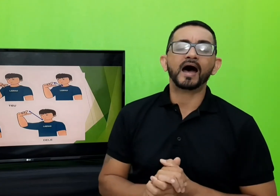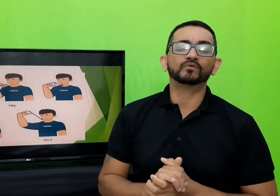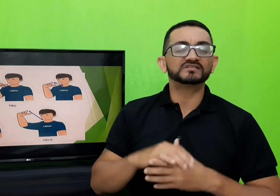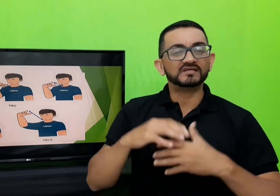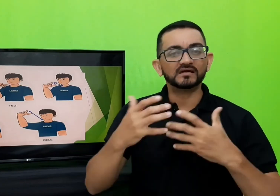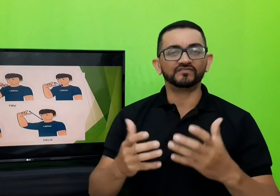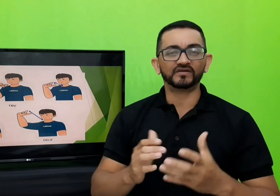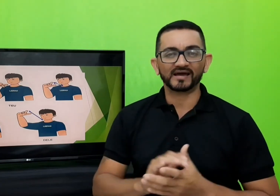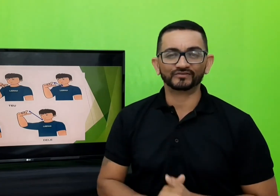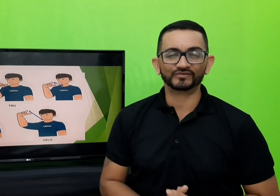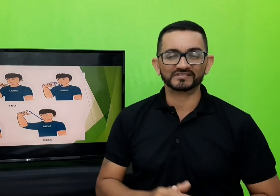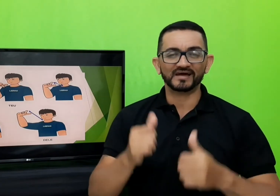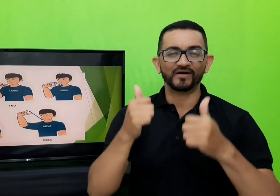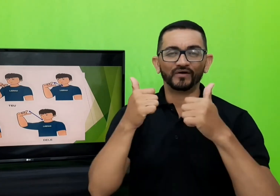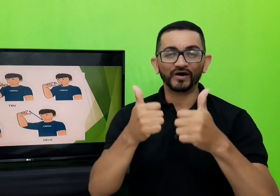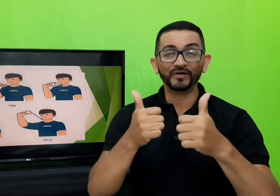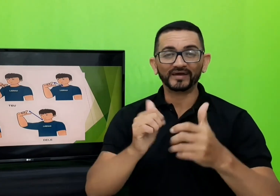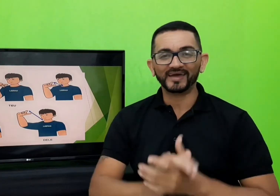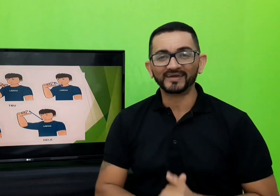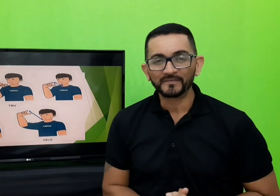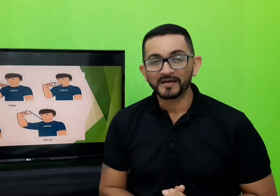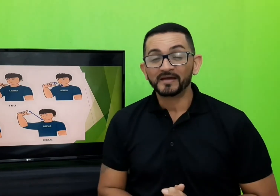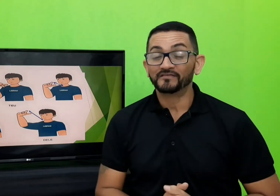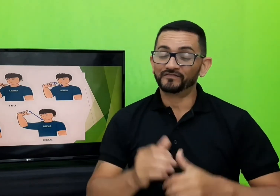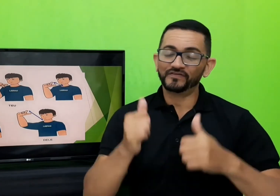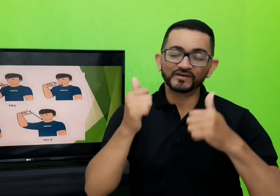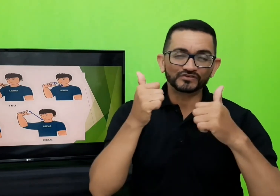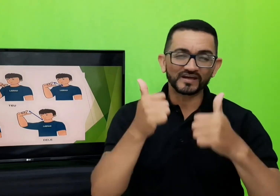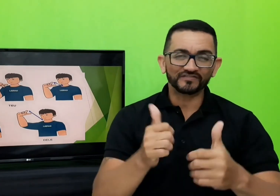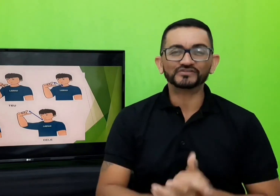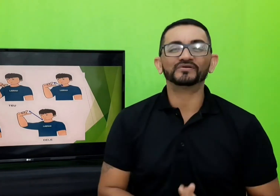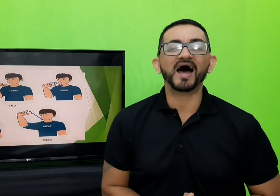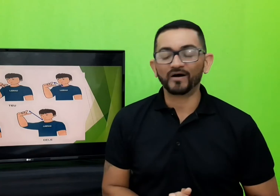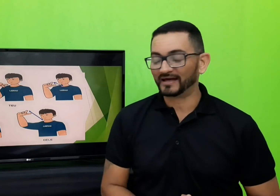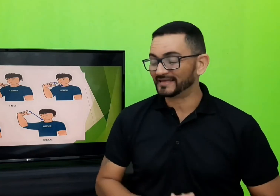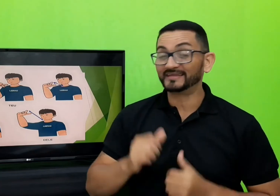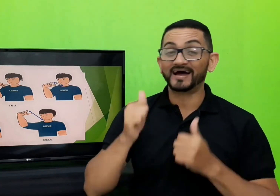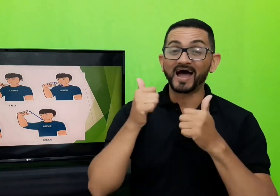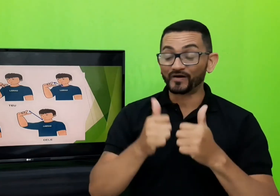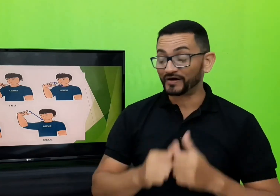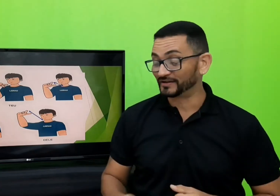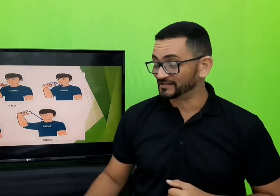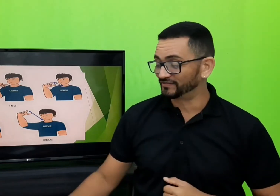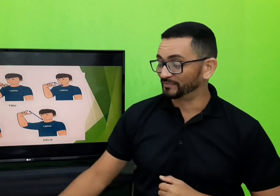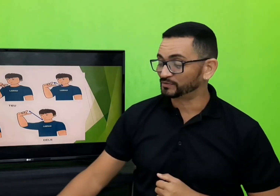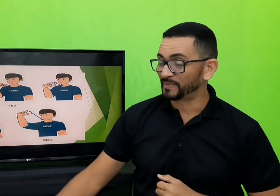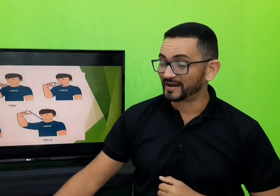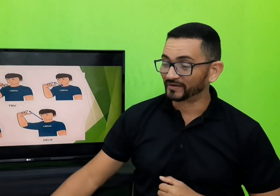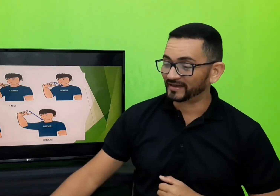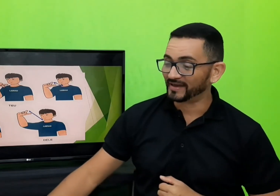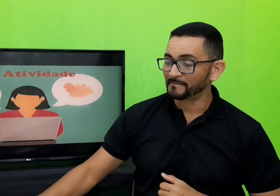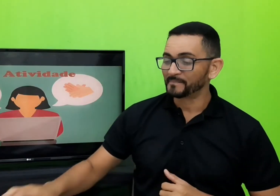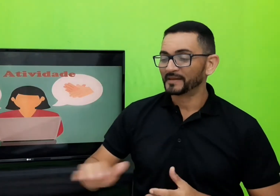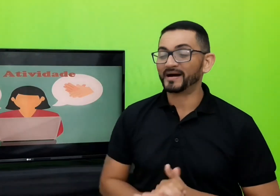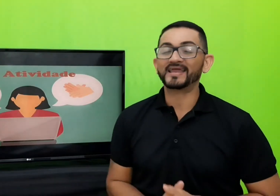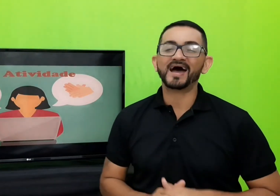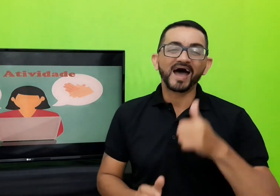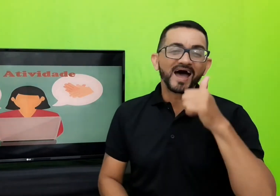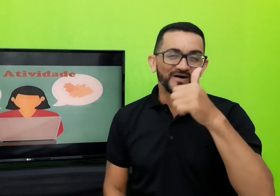o significado do sinal. Ok? Vídeo já visto, aula dada, agora nós vamos para o quê? Para a